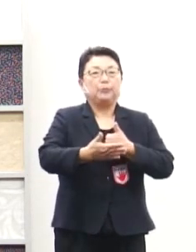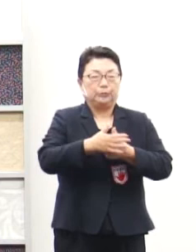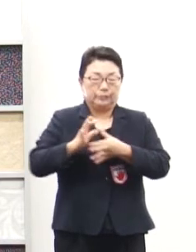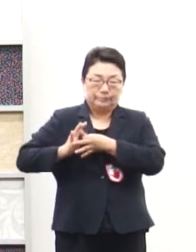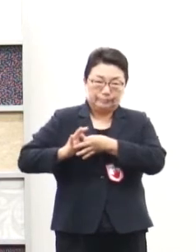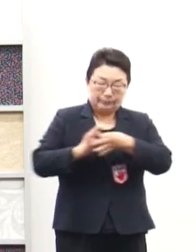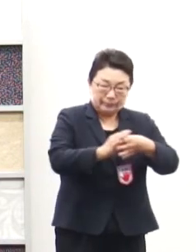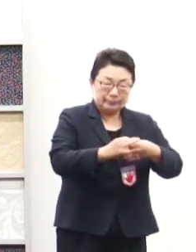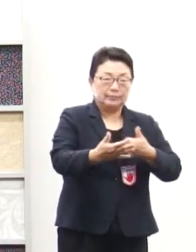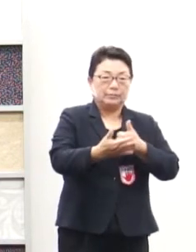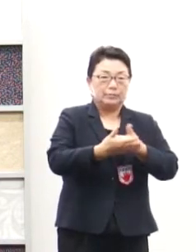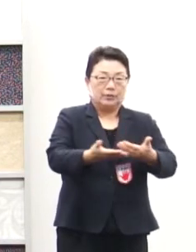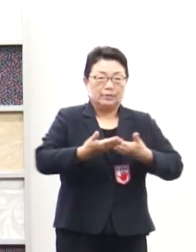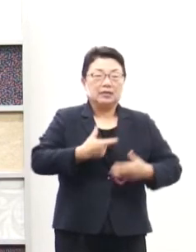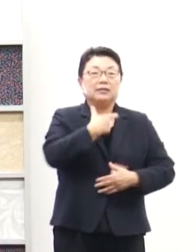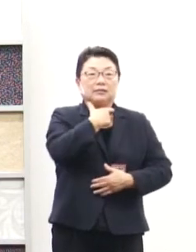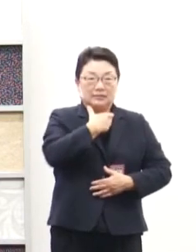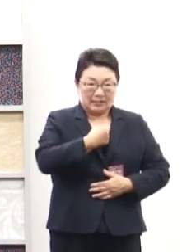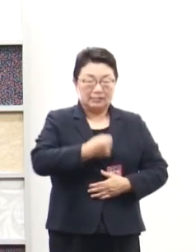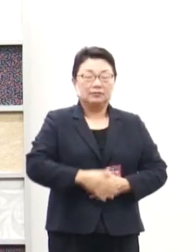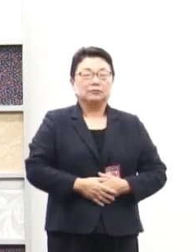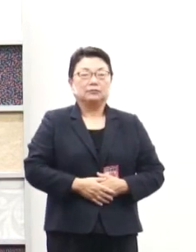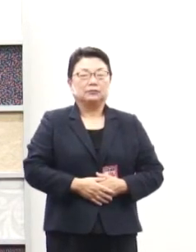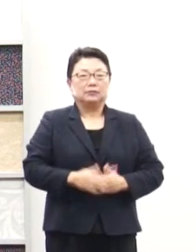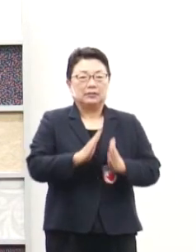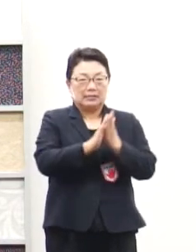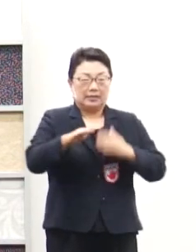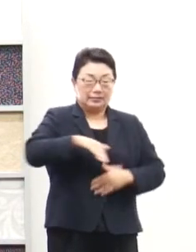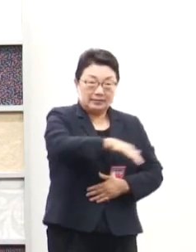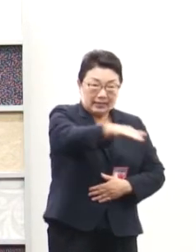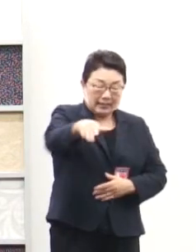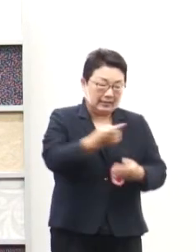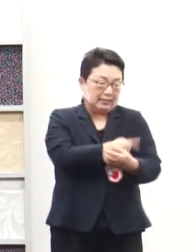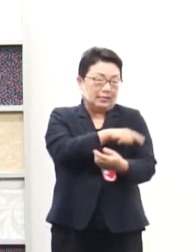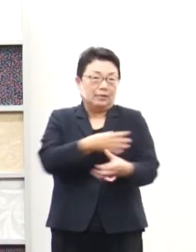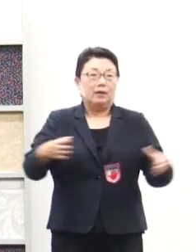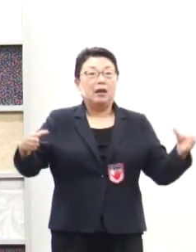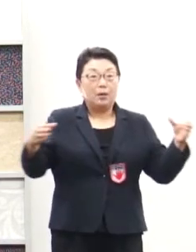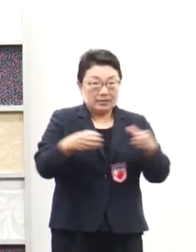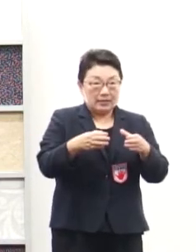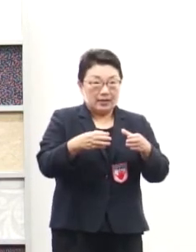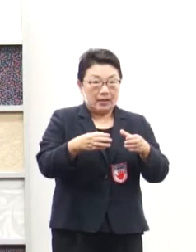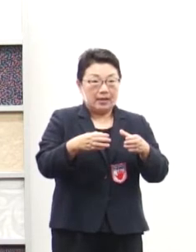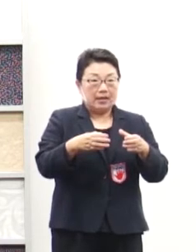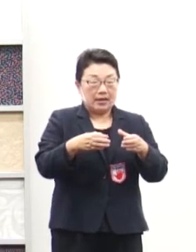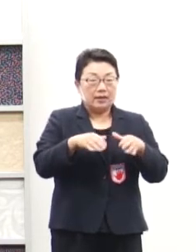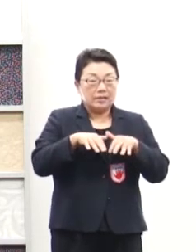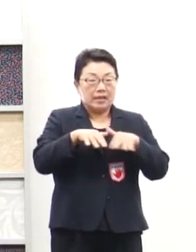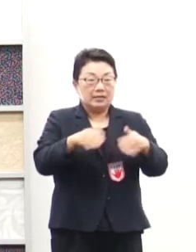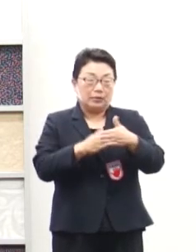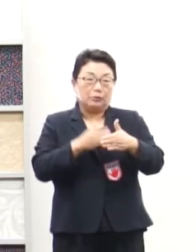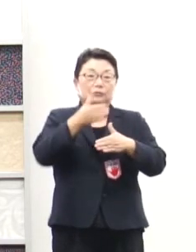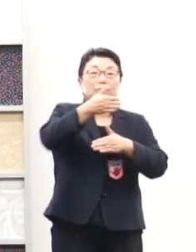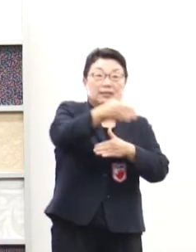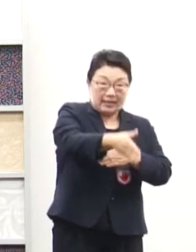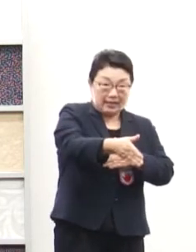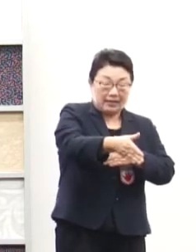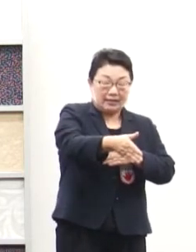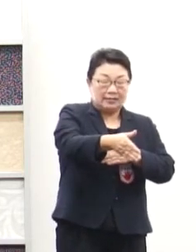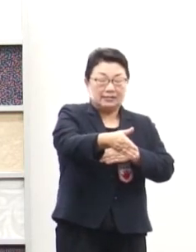いいたしまして、なんとかです、県全体で力を合わせてこの感染症を乗り越え、そしてま